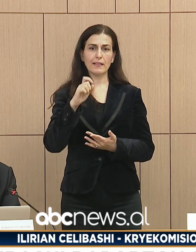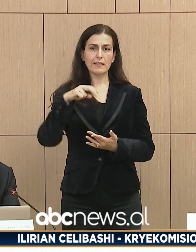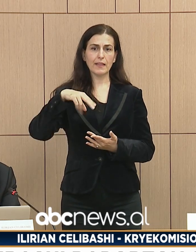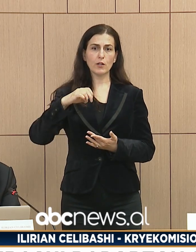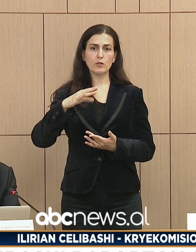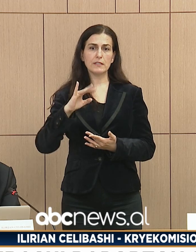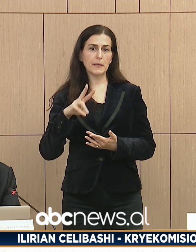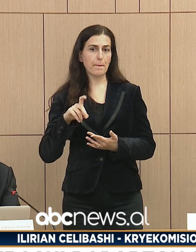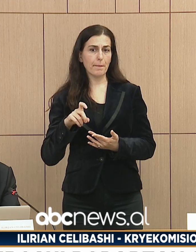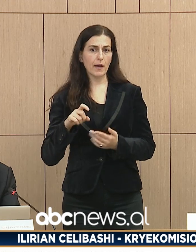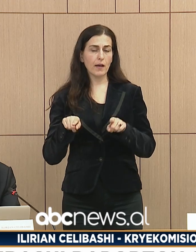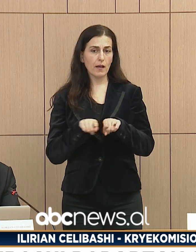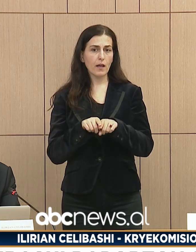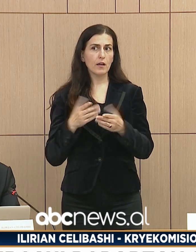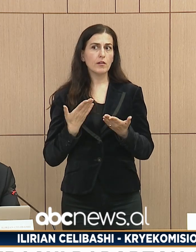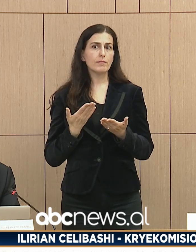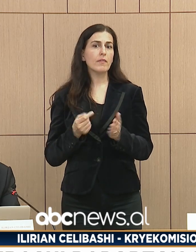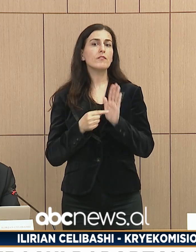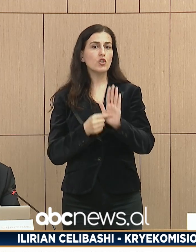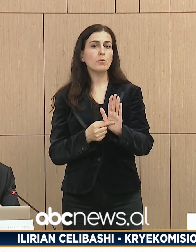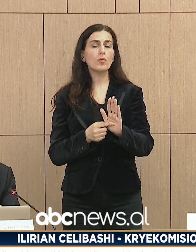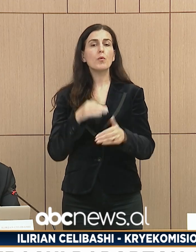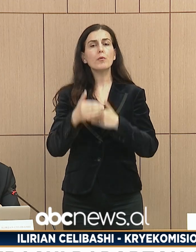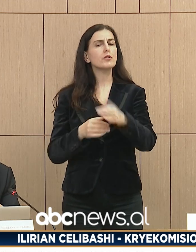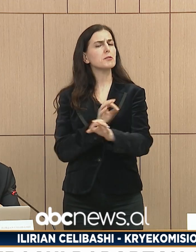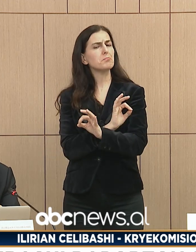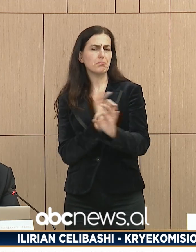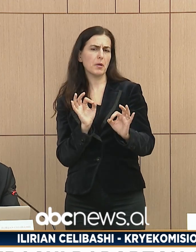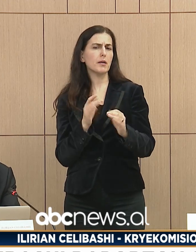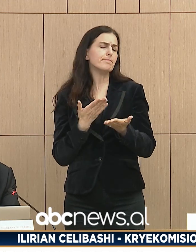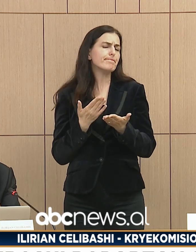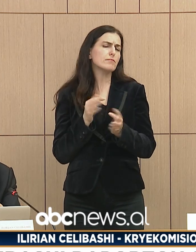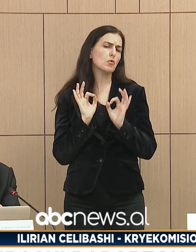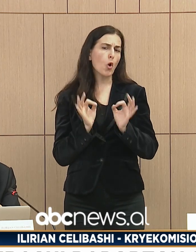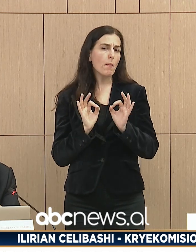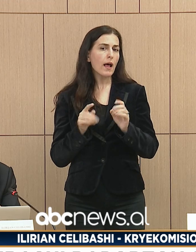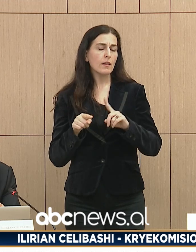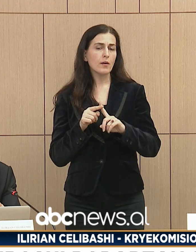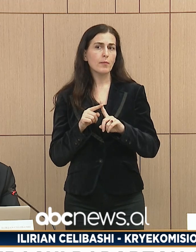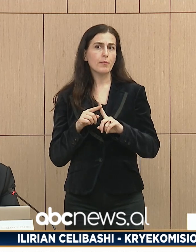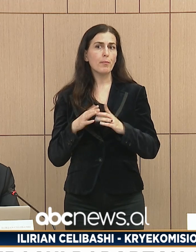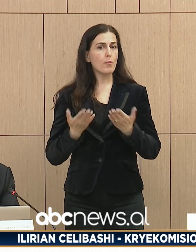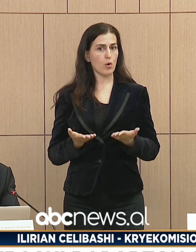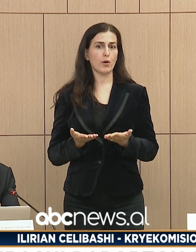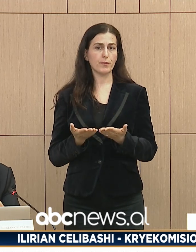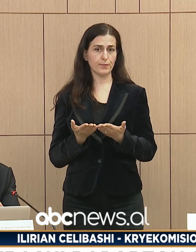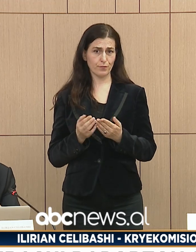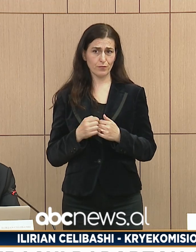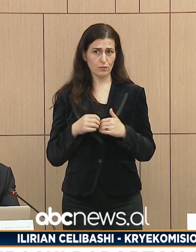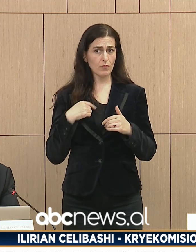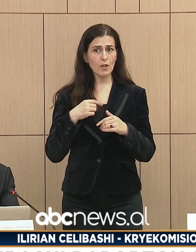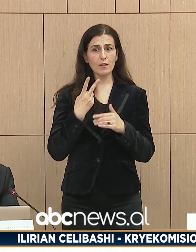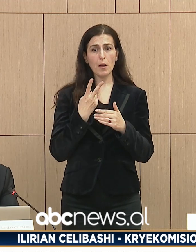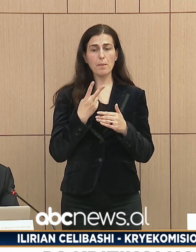ky numër të bën të mendosh që procesi ka shkuar mirë, normalisht, por duke ndjekur